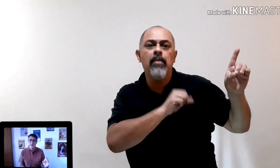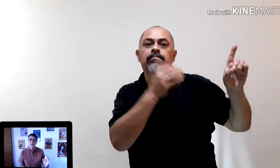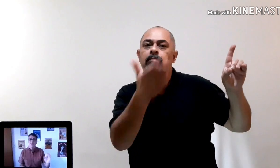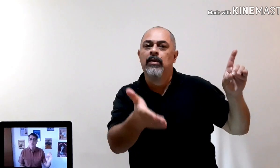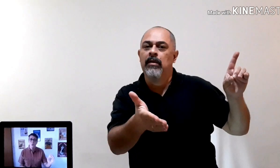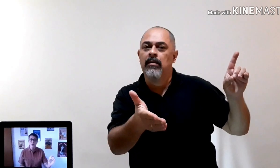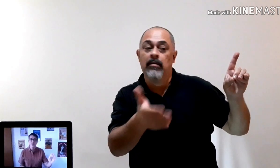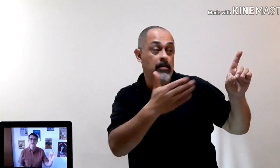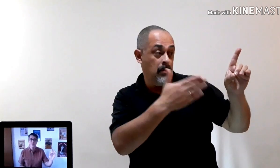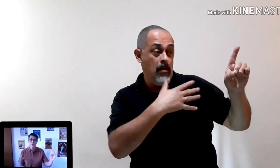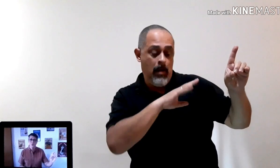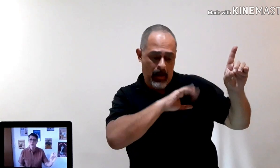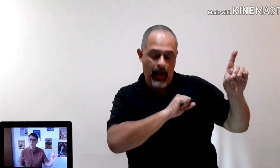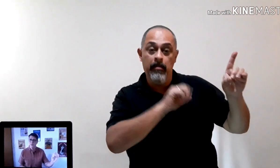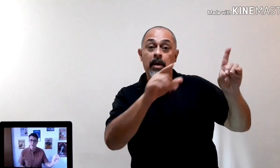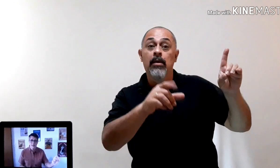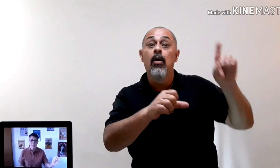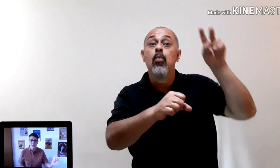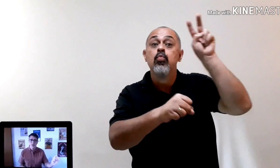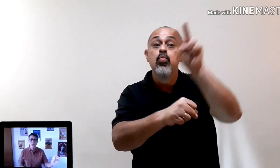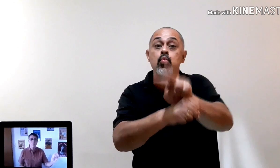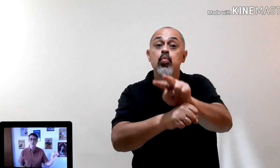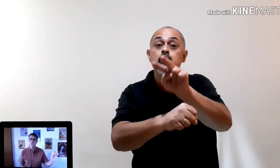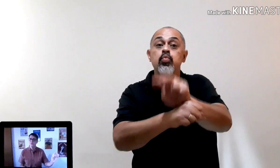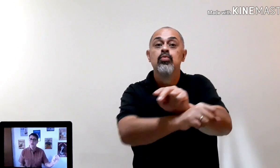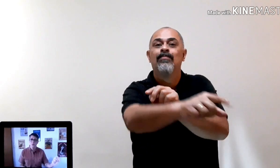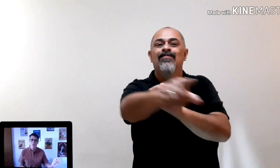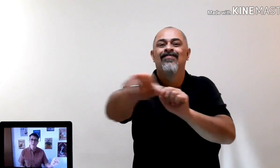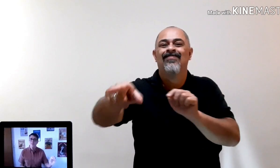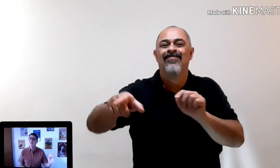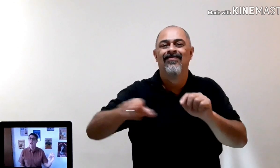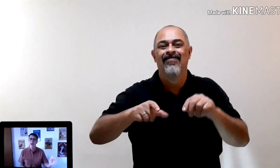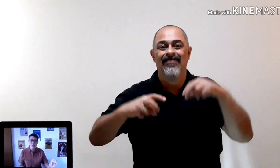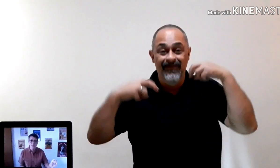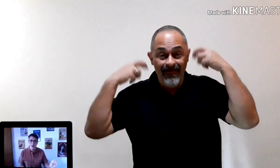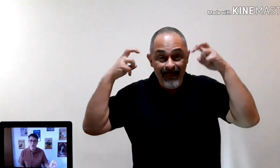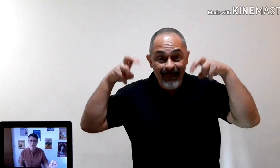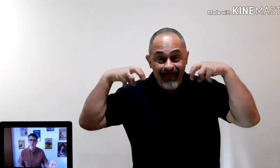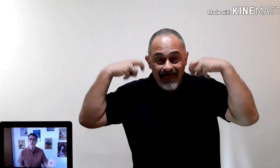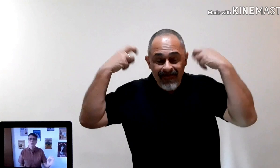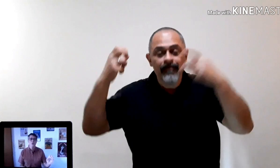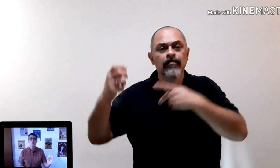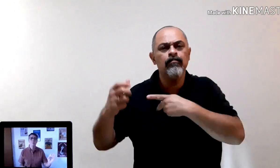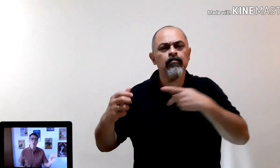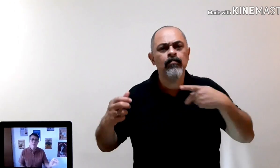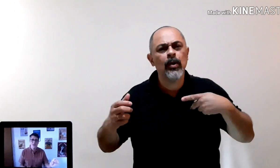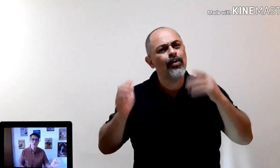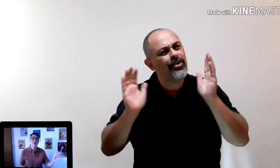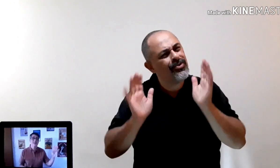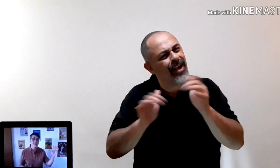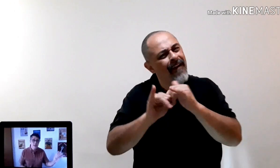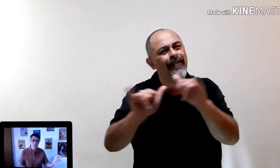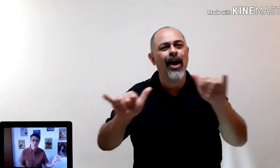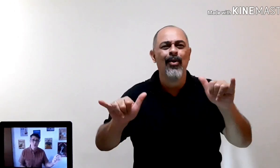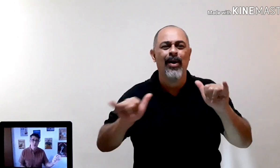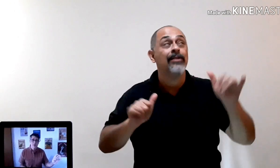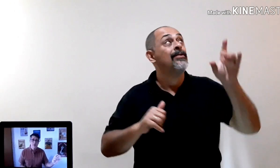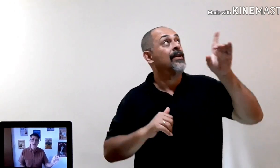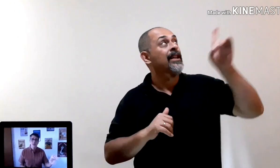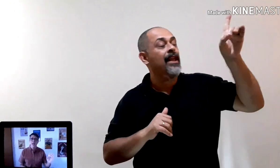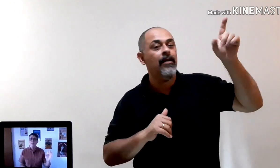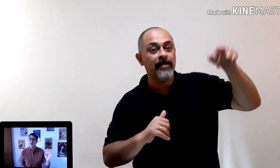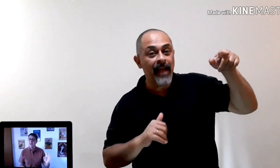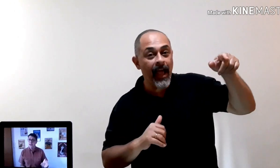Deus ama e cuida das suas ovelhas. Como o pastor falou e tem falado para nós, o nosso bom pastor é